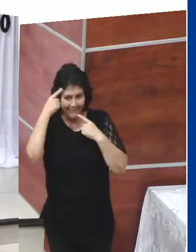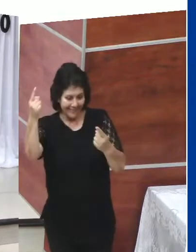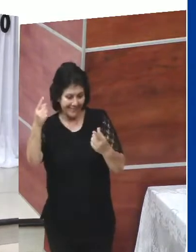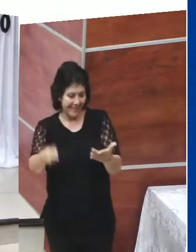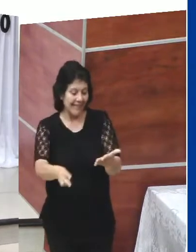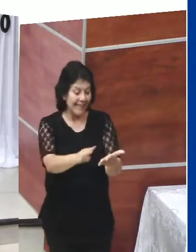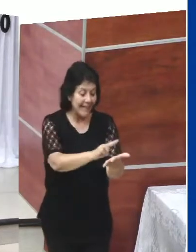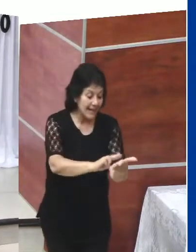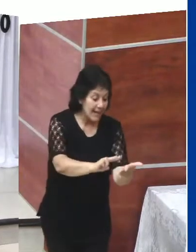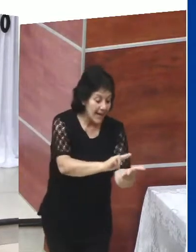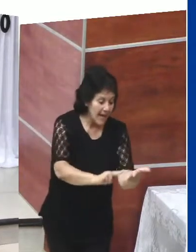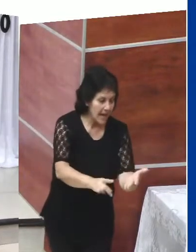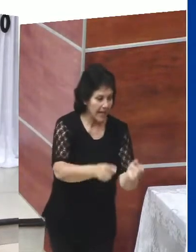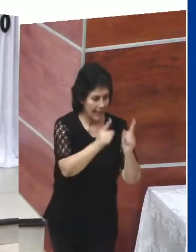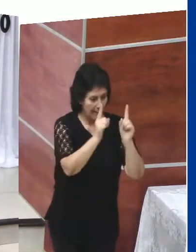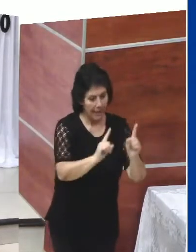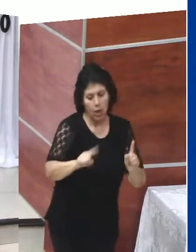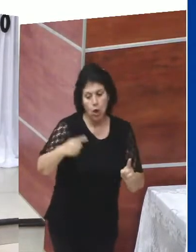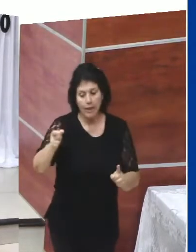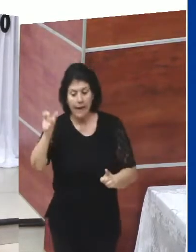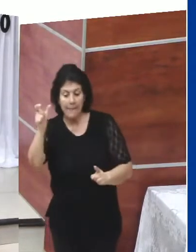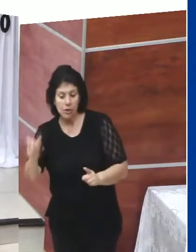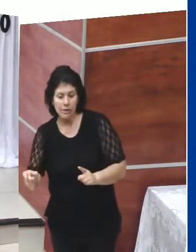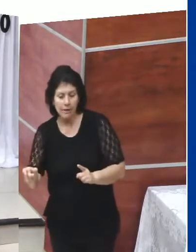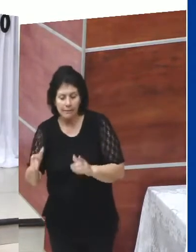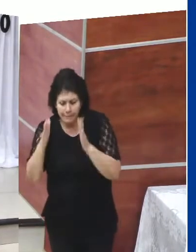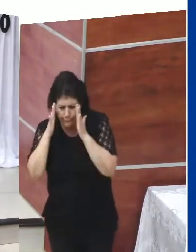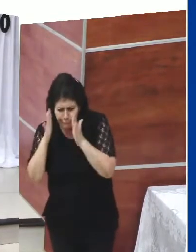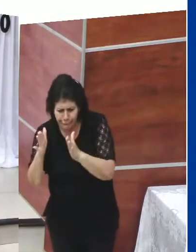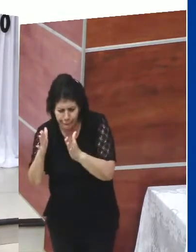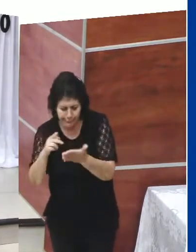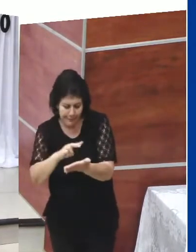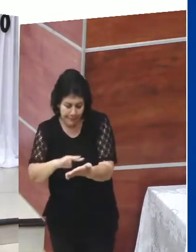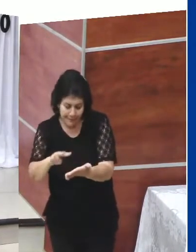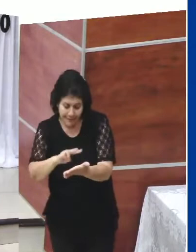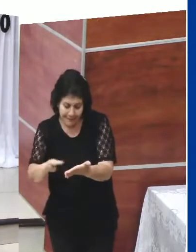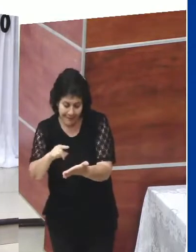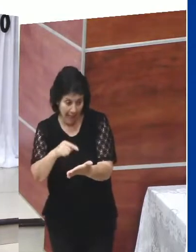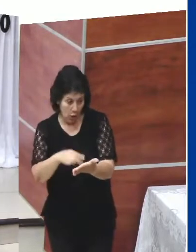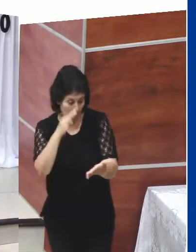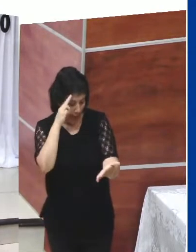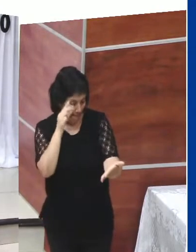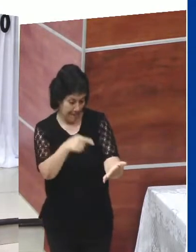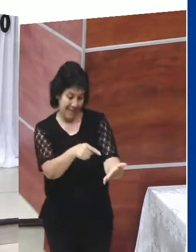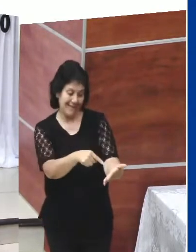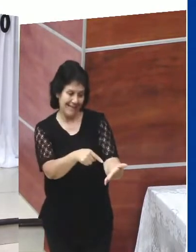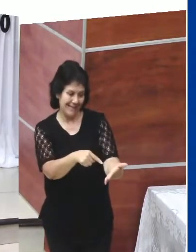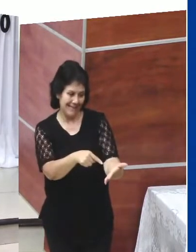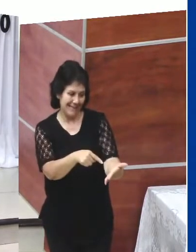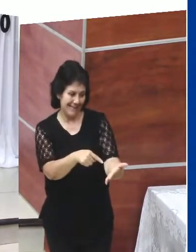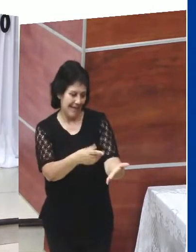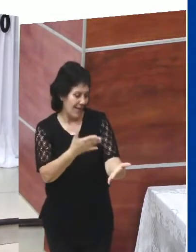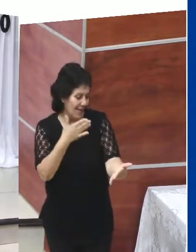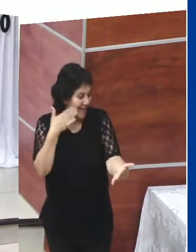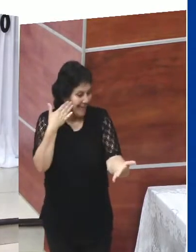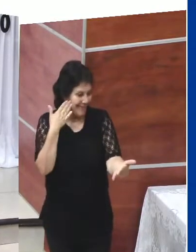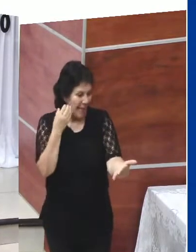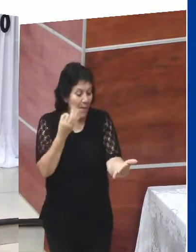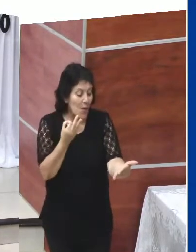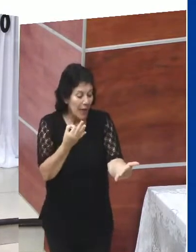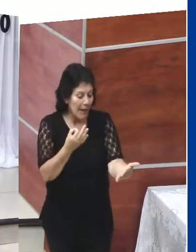lee, y los que oyen la palabra de esta profecía, y los que guardan las cosas en ellas escritas, porque el tiempo está cerca.